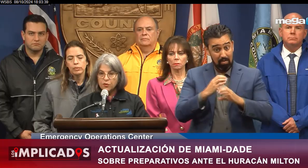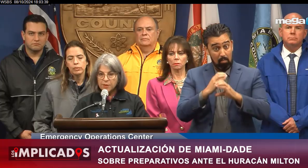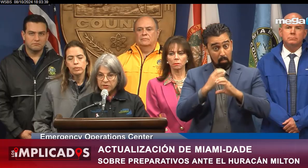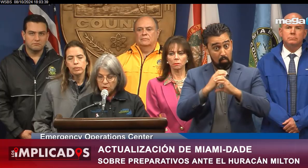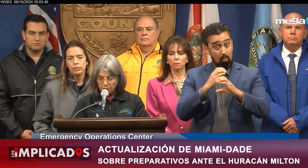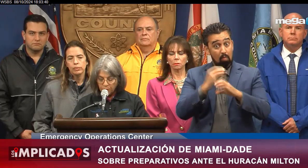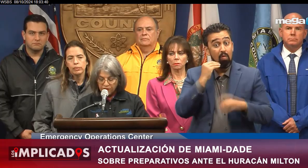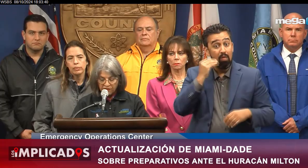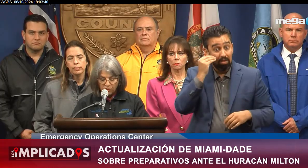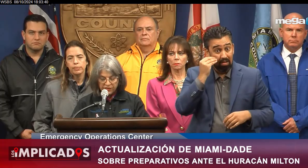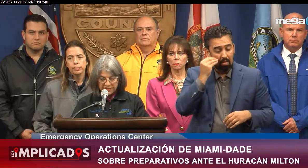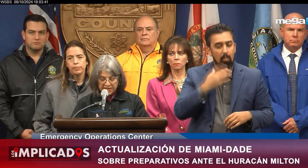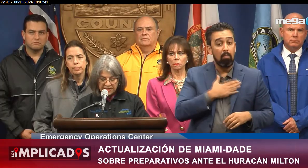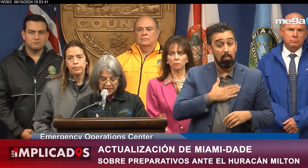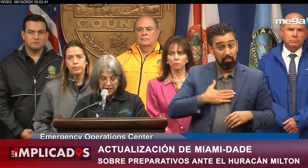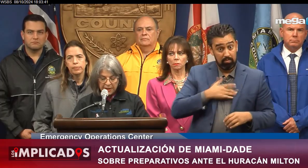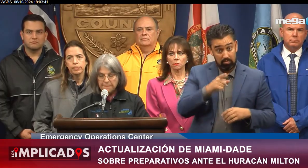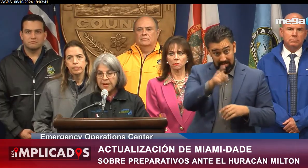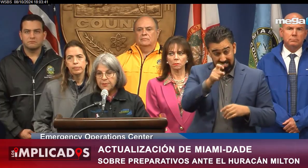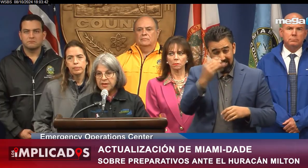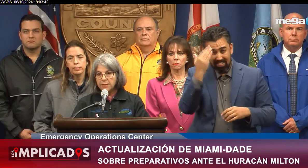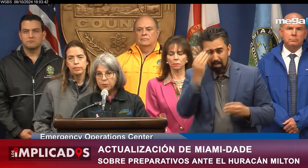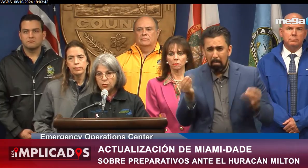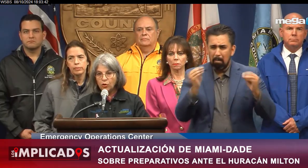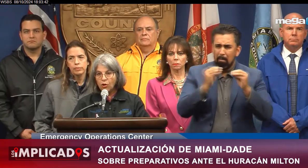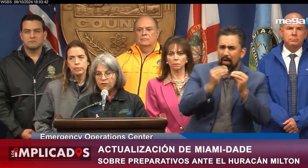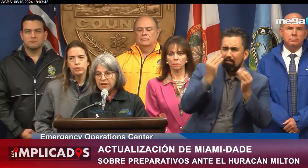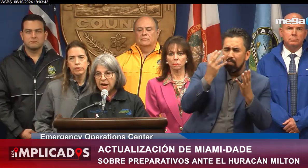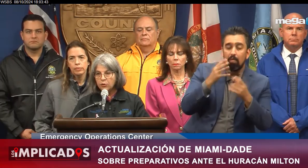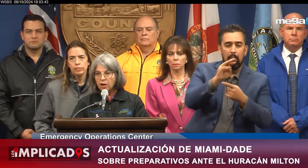más información, por favor, visiten